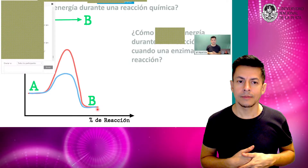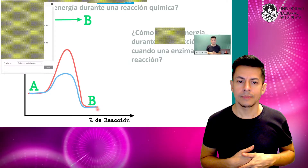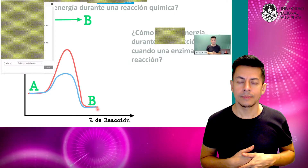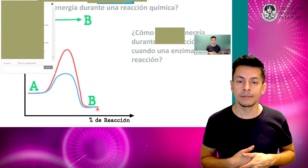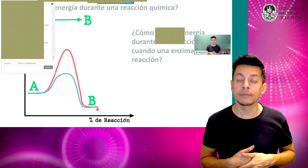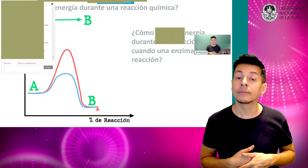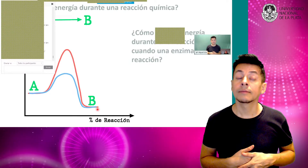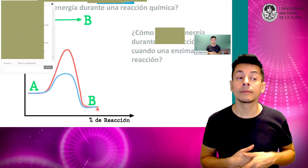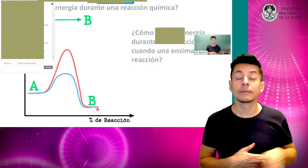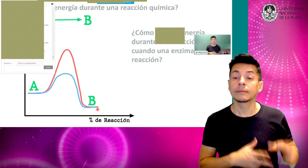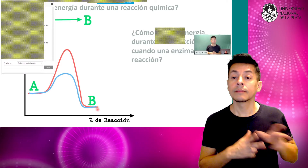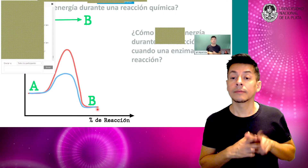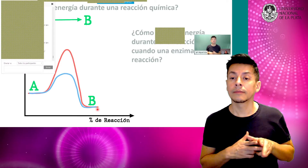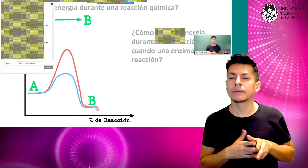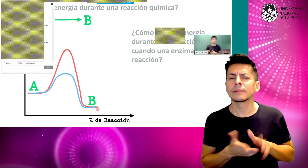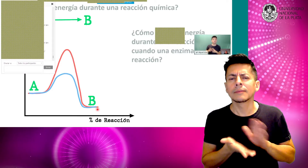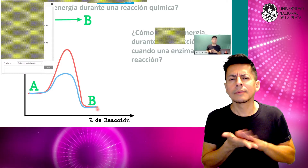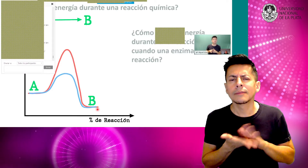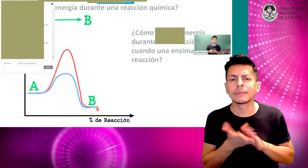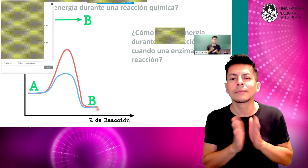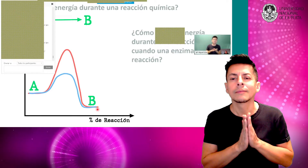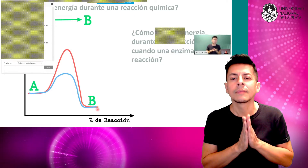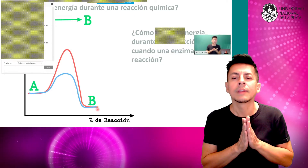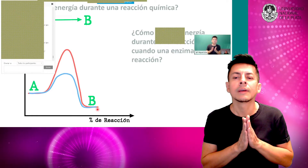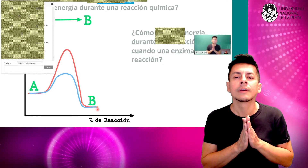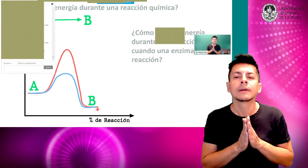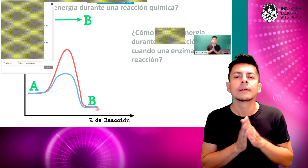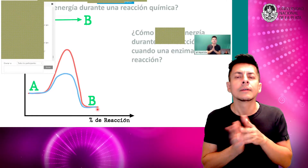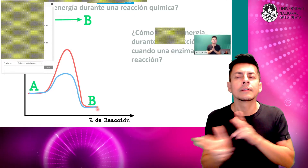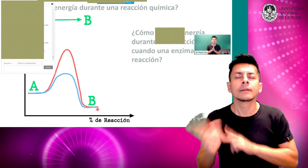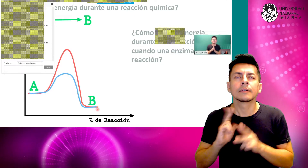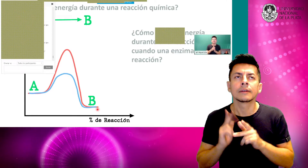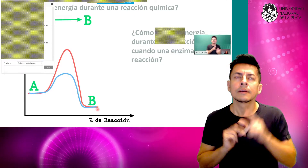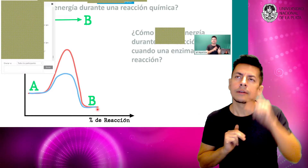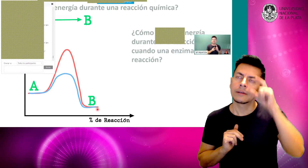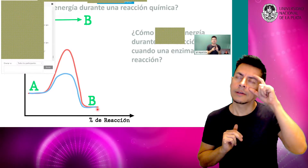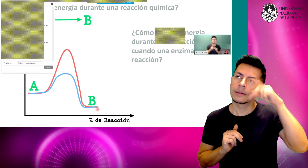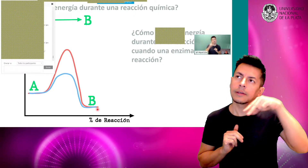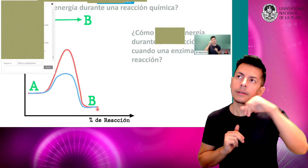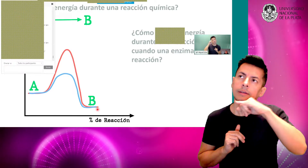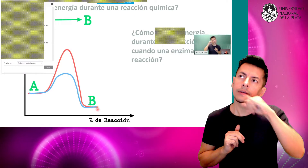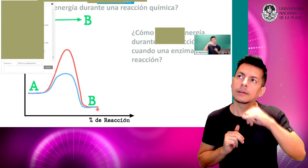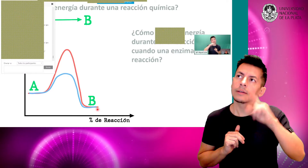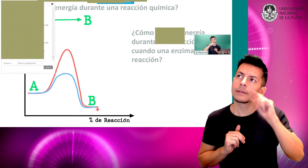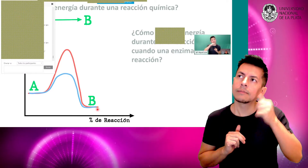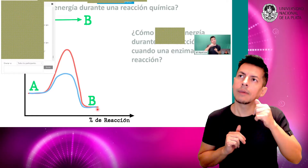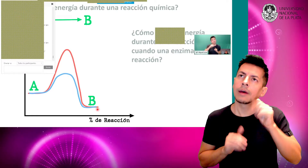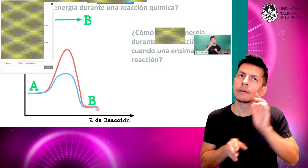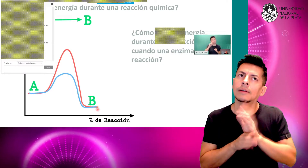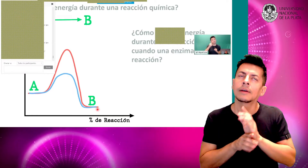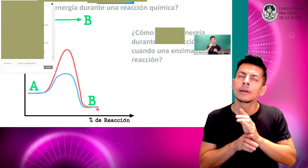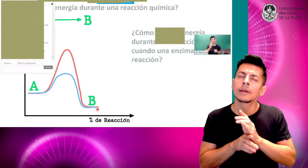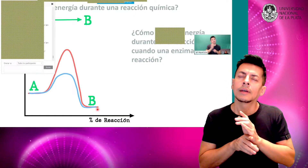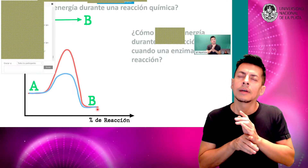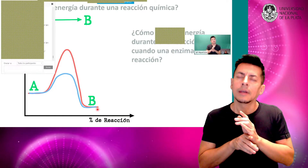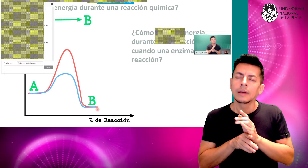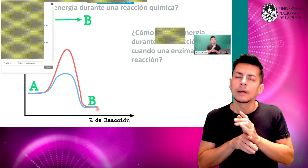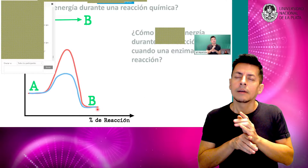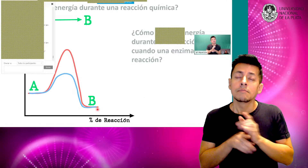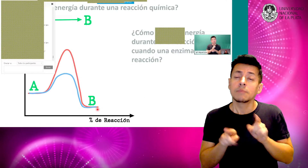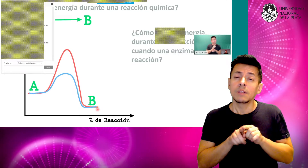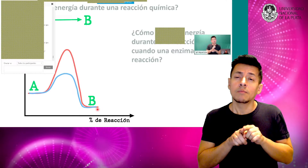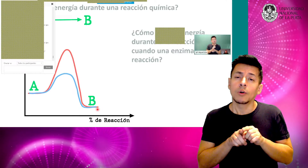Dice, volvemos al principio en donde dijiste que las enzimas catalizan lo que naturalmente tardaría más tiempo. Exactamente, exactamente. Las